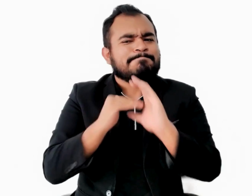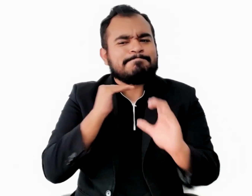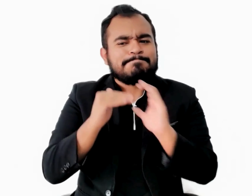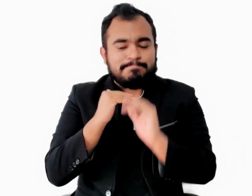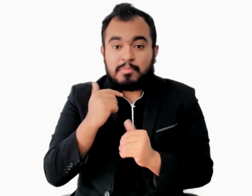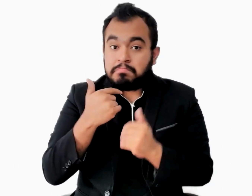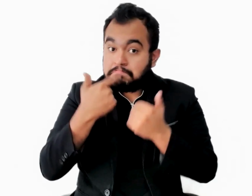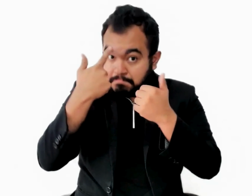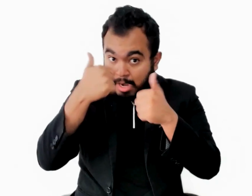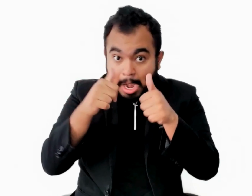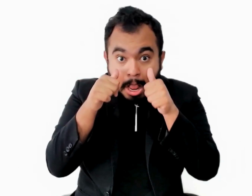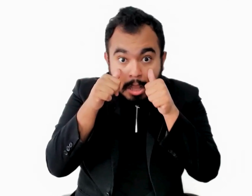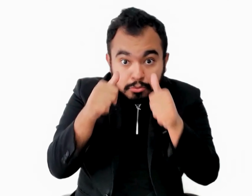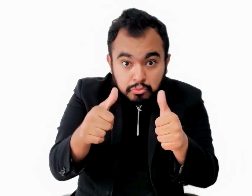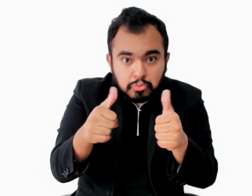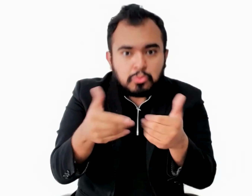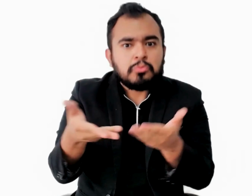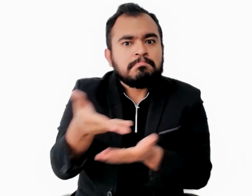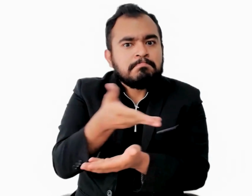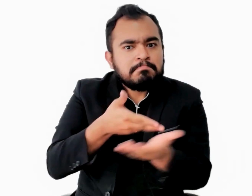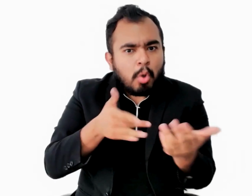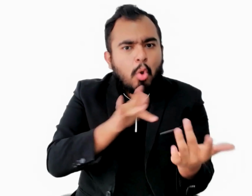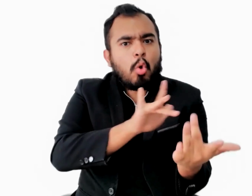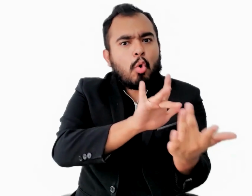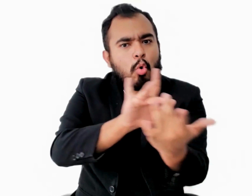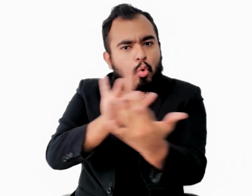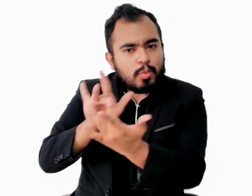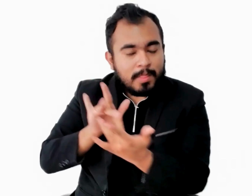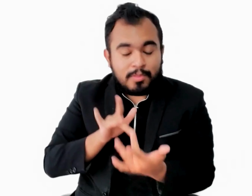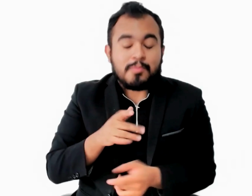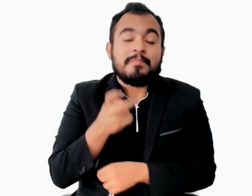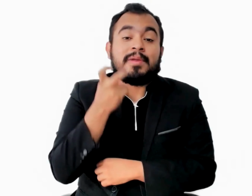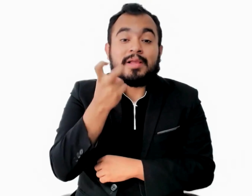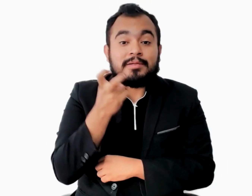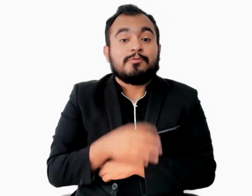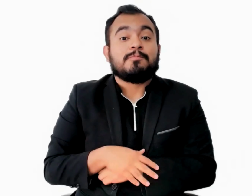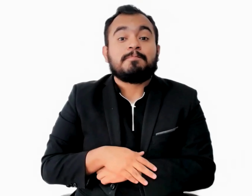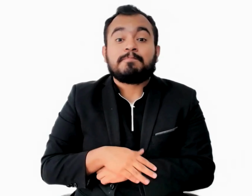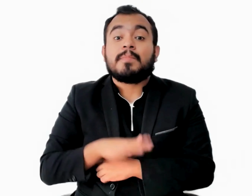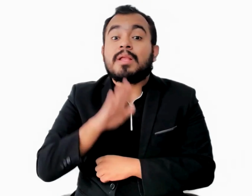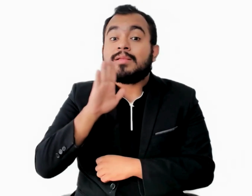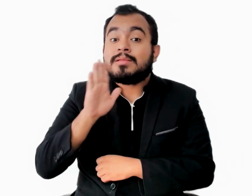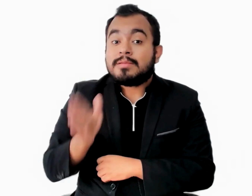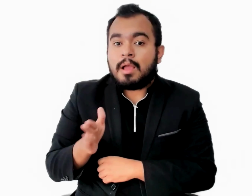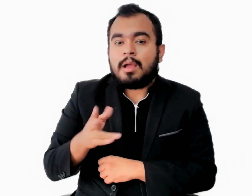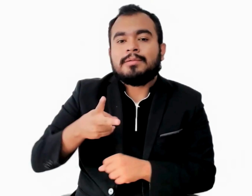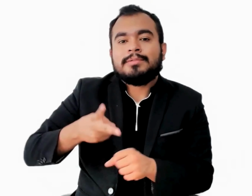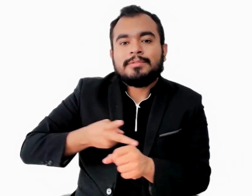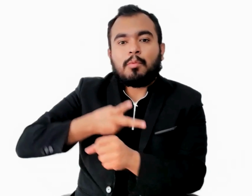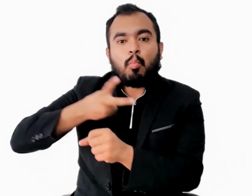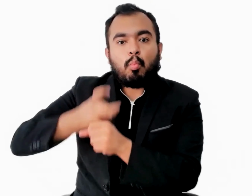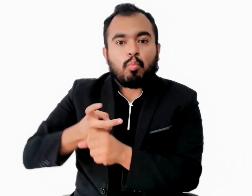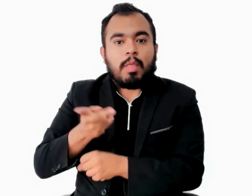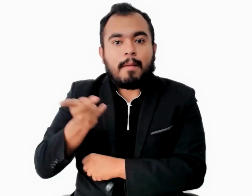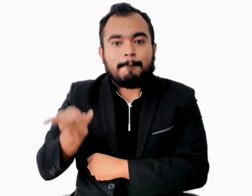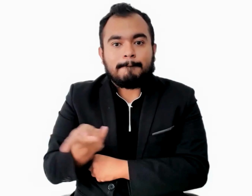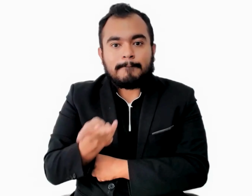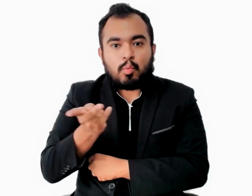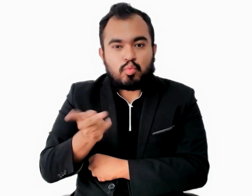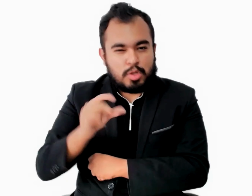que aquí estamos para escucharlos, para leerlos, para estar en contacto con ustedes. Y bueno, damos paso a la segunda pregunta, que es la que nos toca